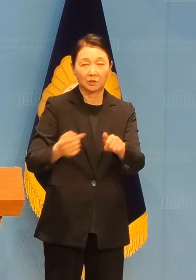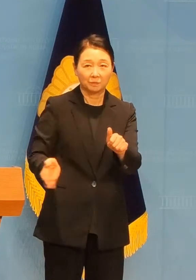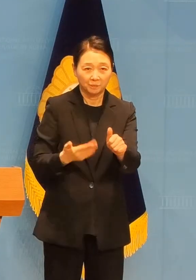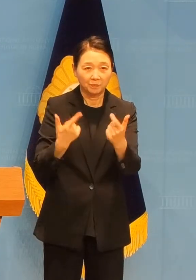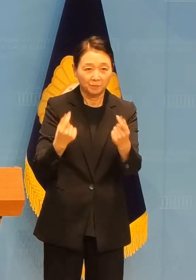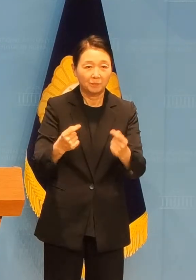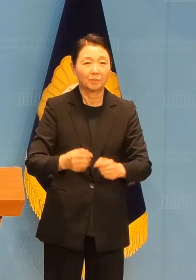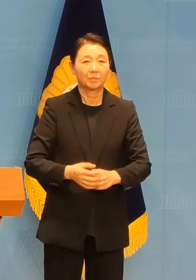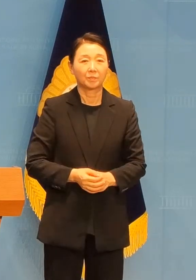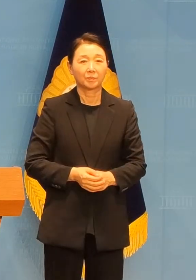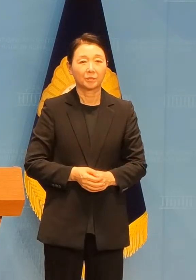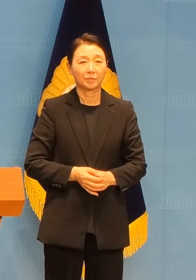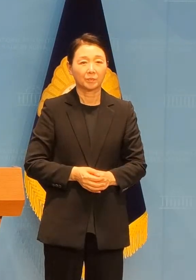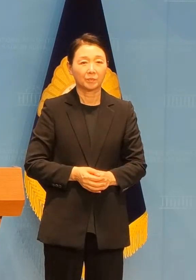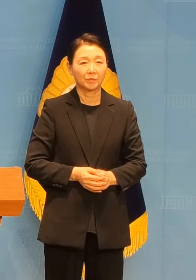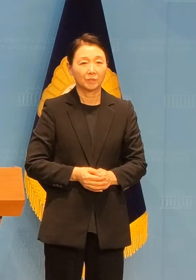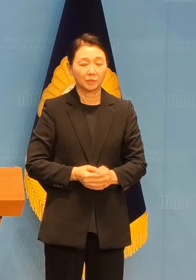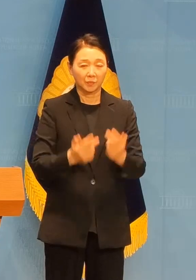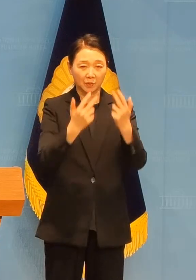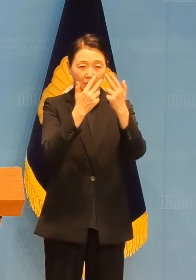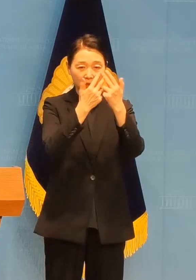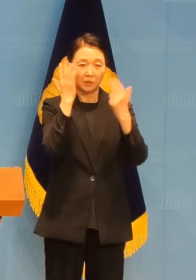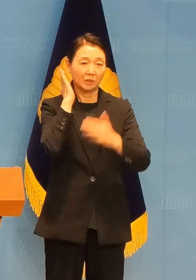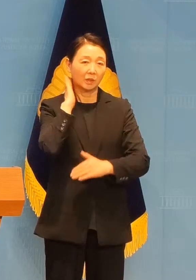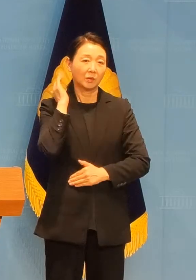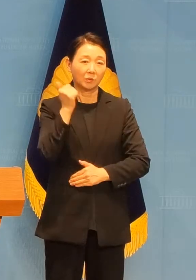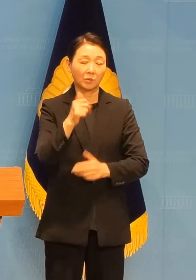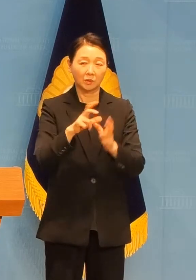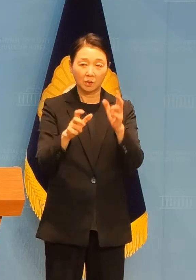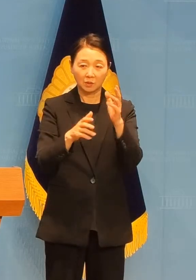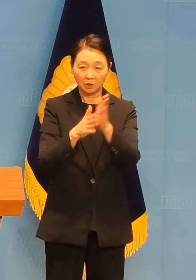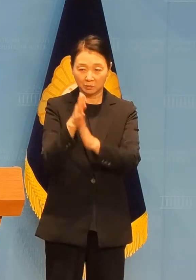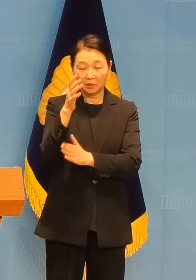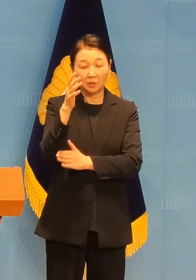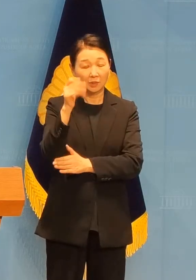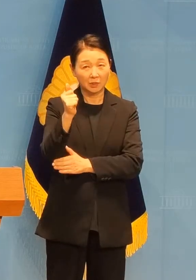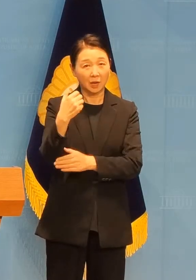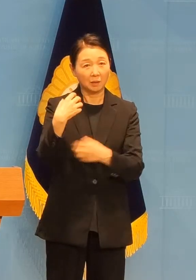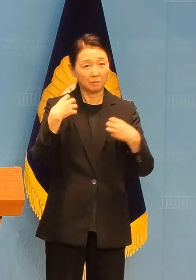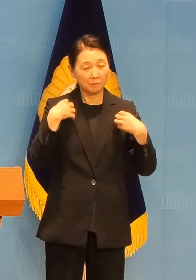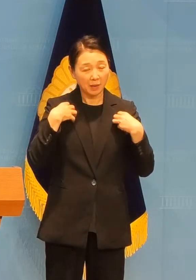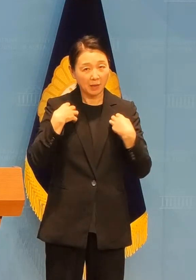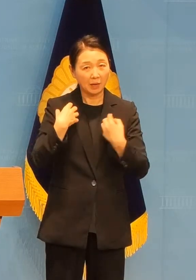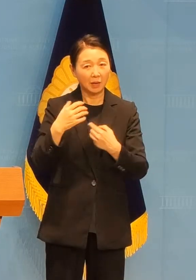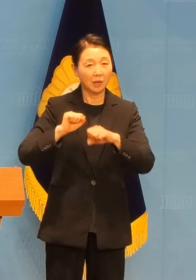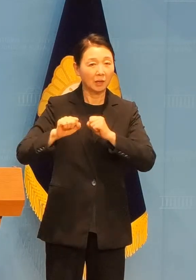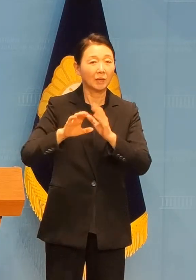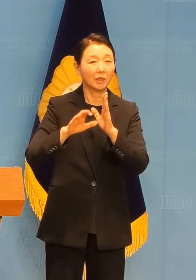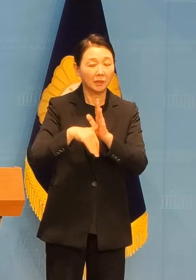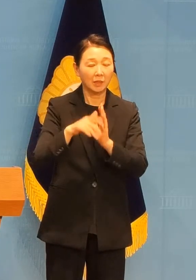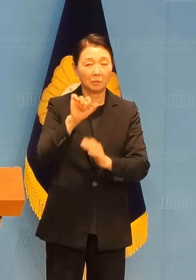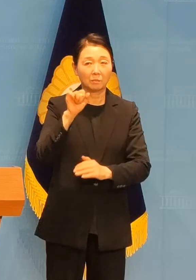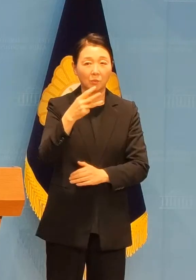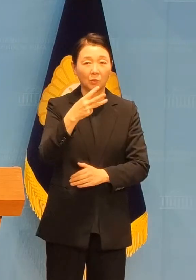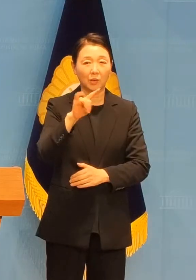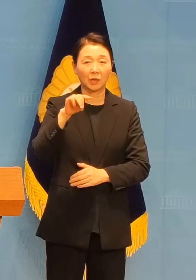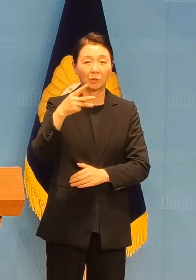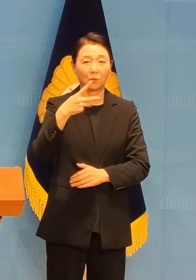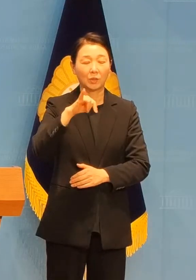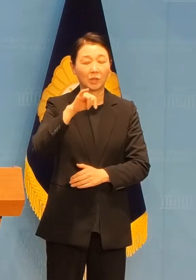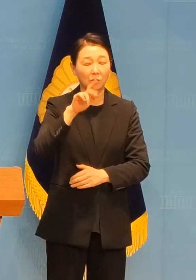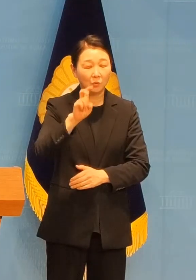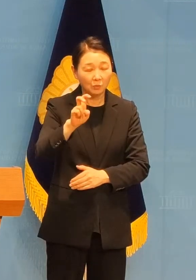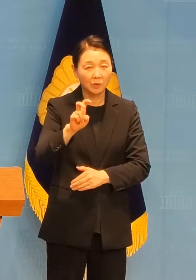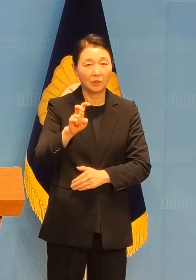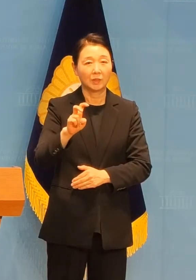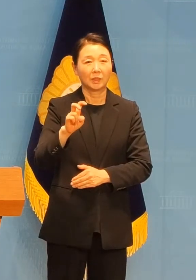선동입니다. 이재명 대통령이 성남시장 재임 시절 선언한 모라토리엄은 한나라당 출신